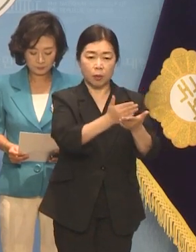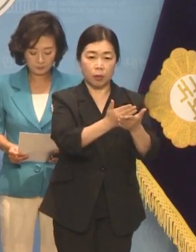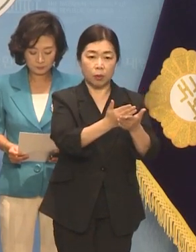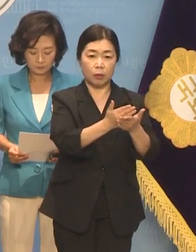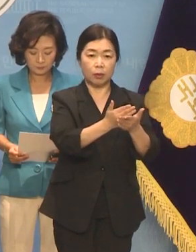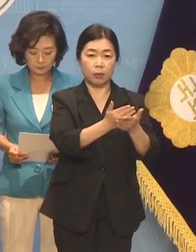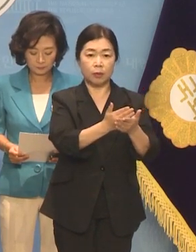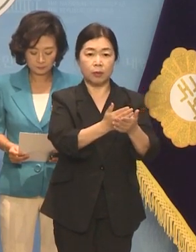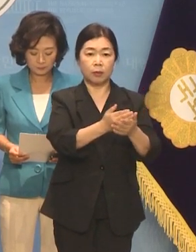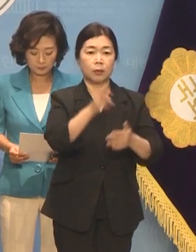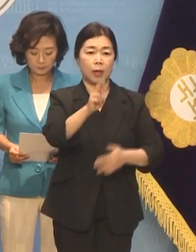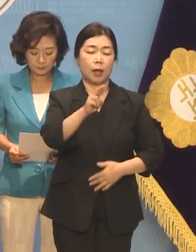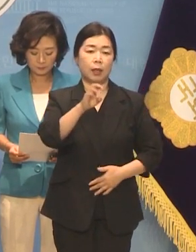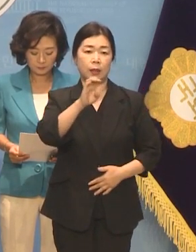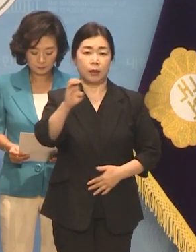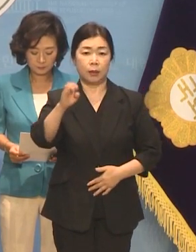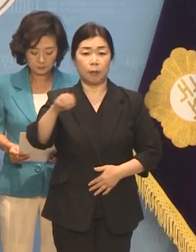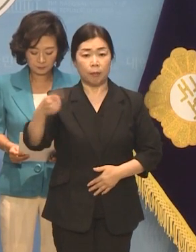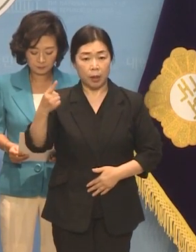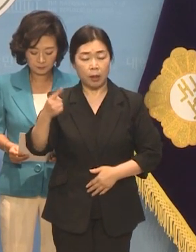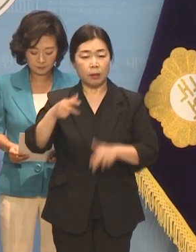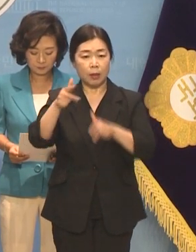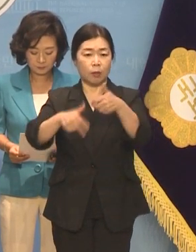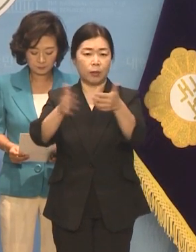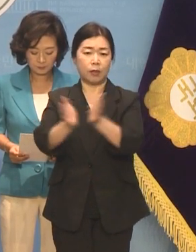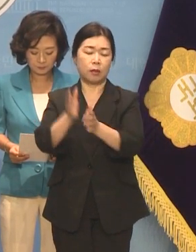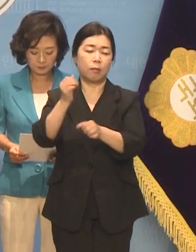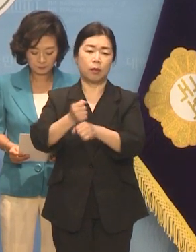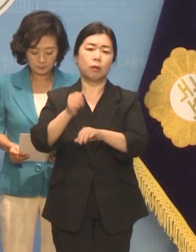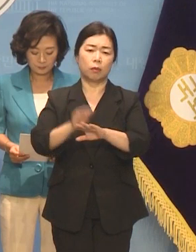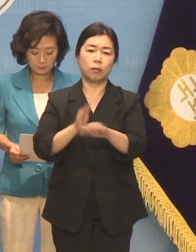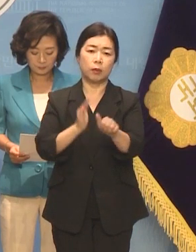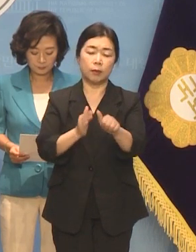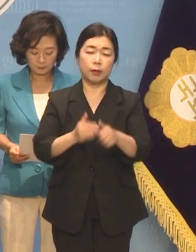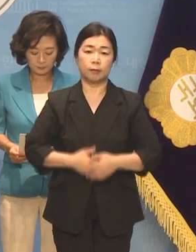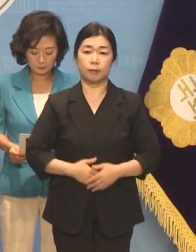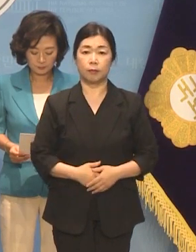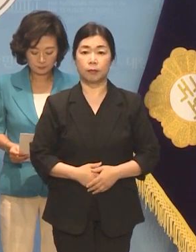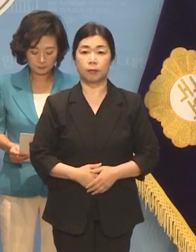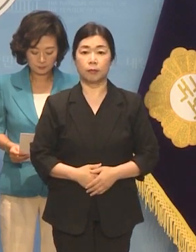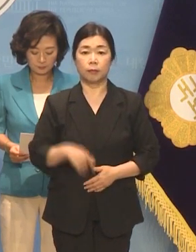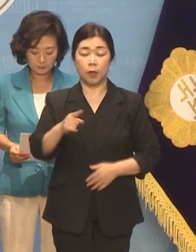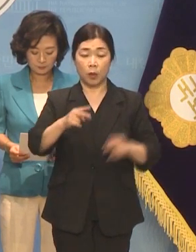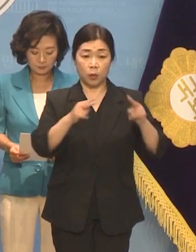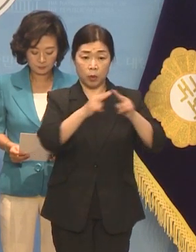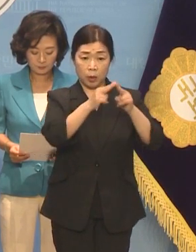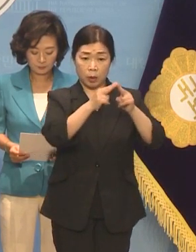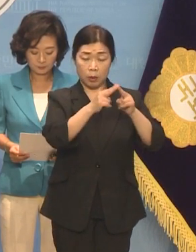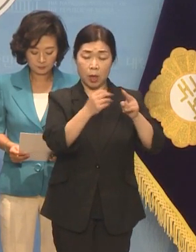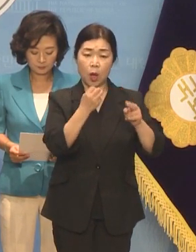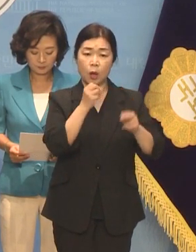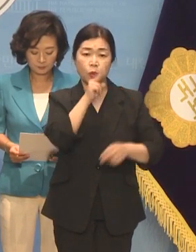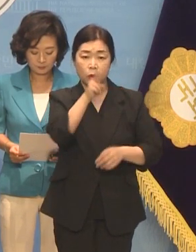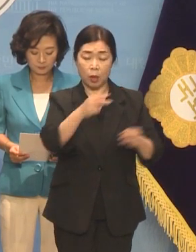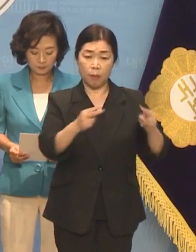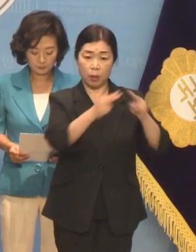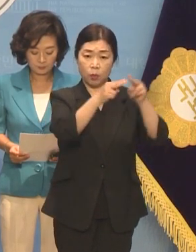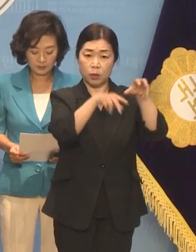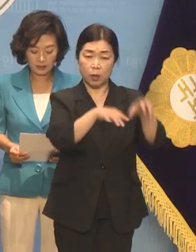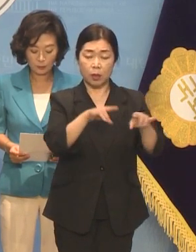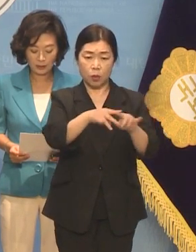윤석열 정부가 글로벌 트렌드인 아리백을 외면하고 용인 반도체 클러스터 전력